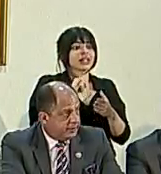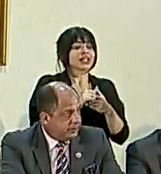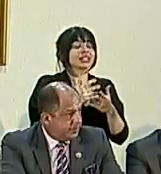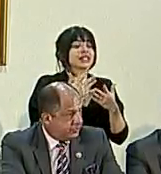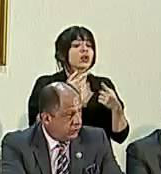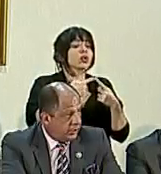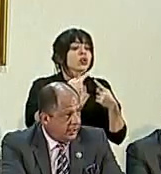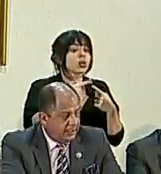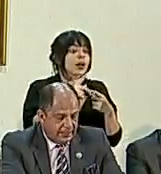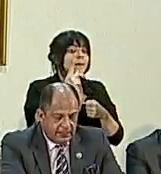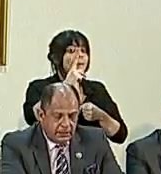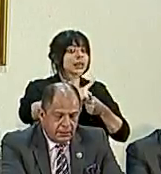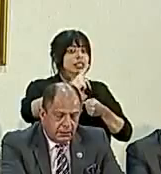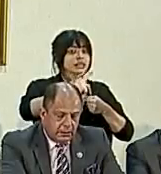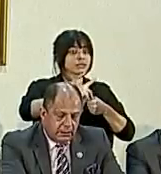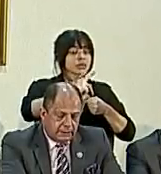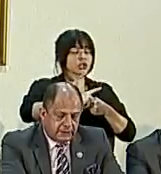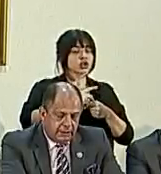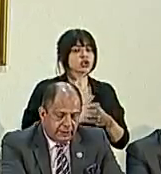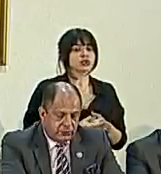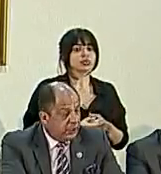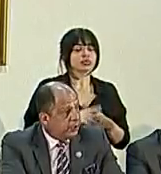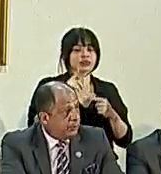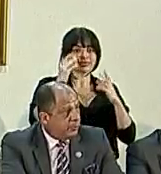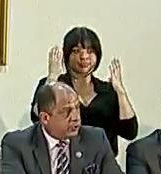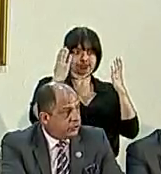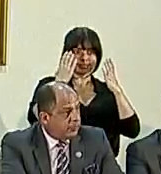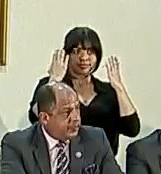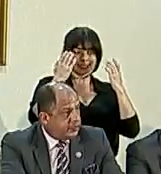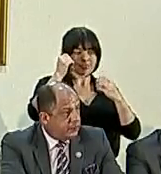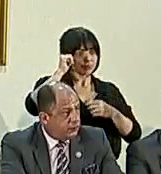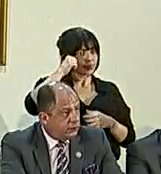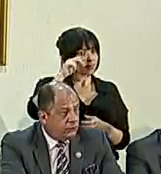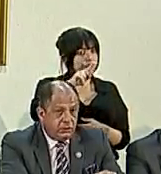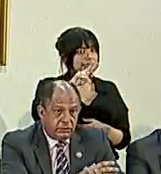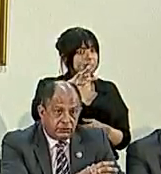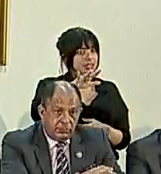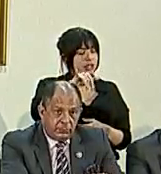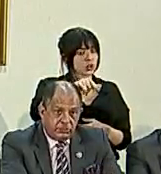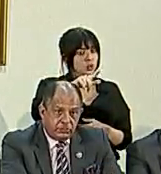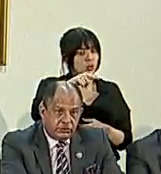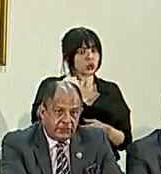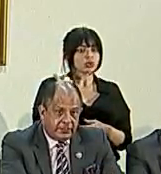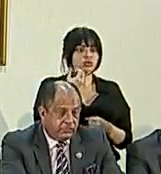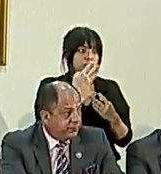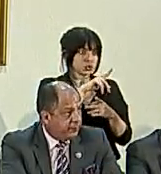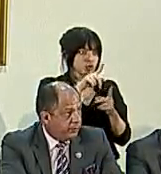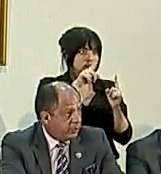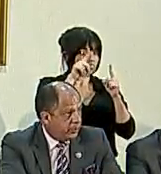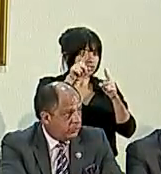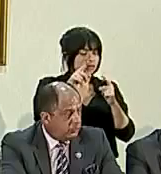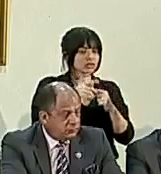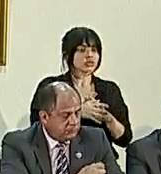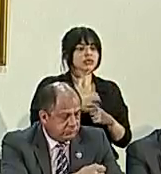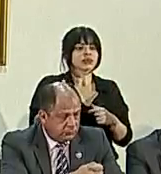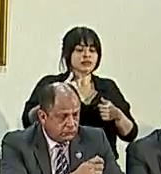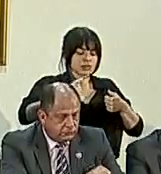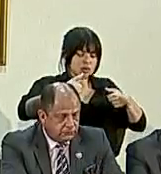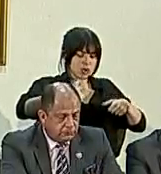la participación en la celebración, en la conmemoración del 25 de julio, donde estuvieron muchos de ustedes, yo firmé un